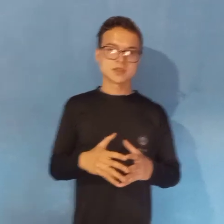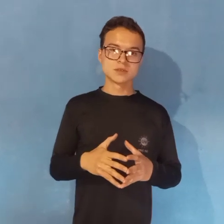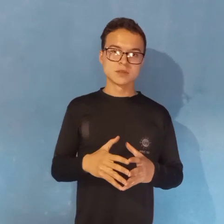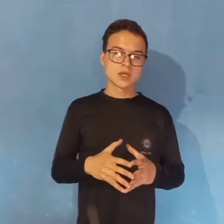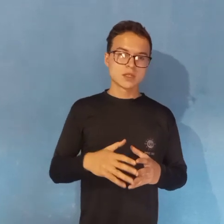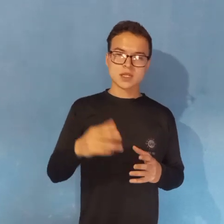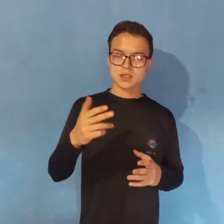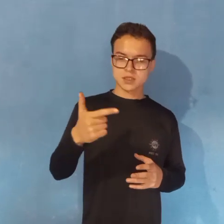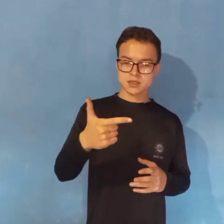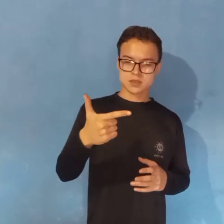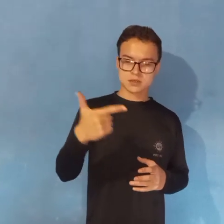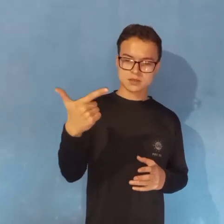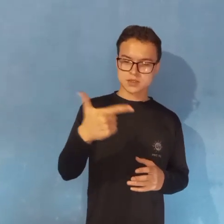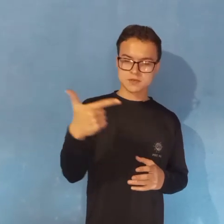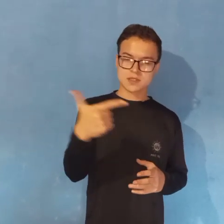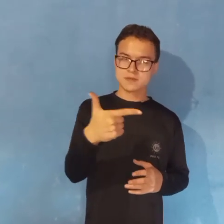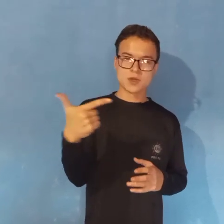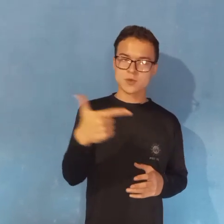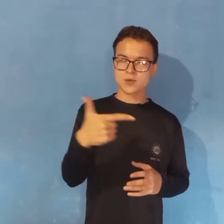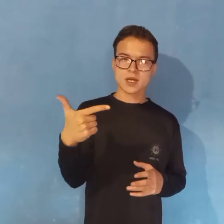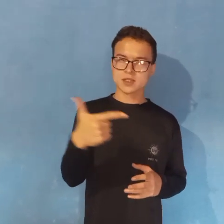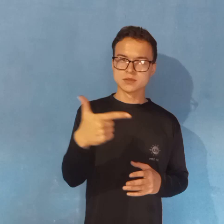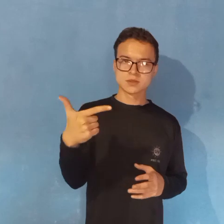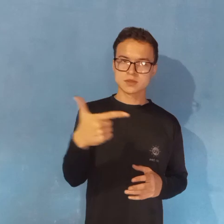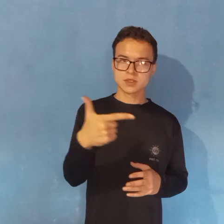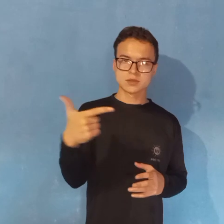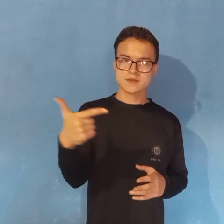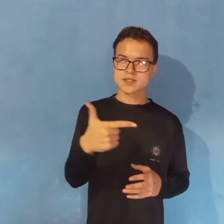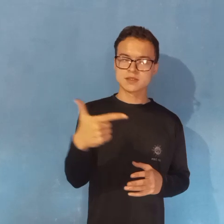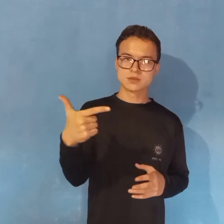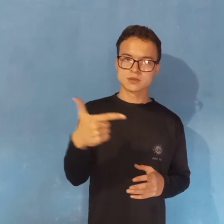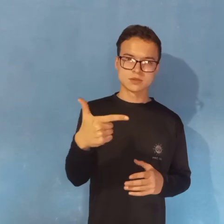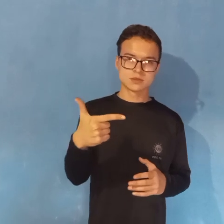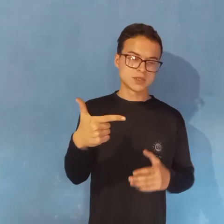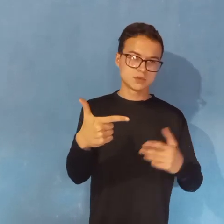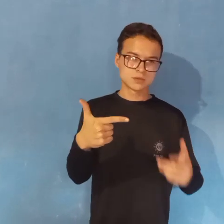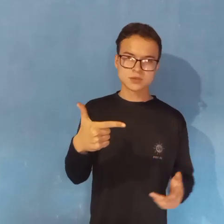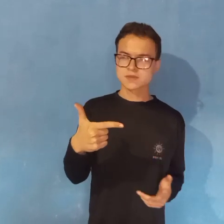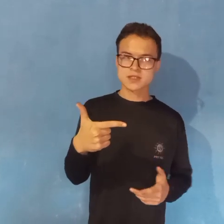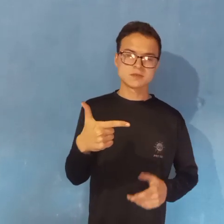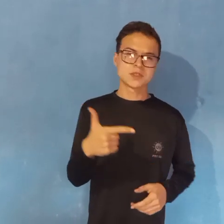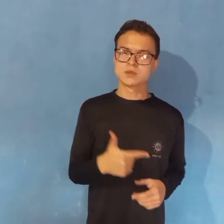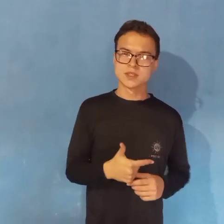falando. Aqui, se você vibrar um pouco errado, eu estou fazendo o segundo, estou fazendo